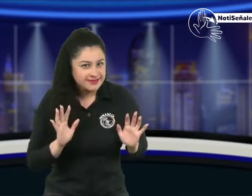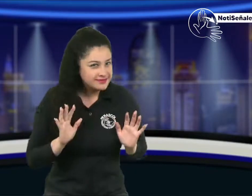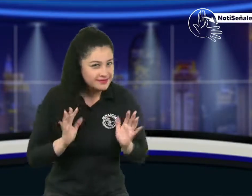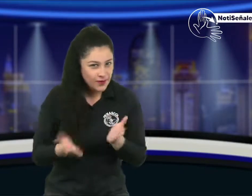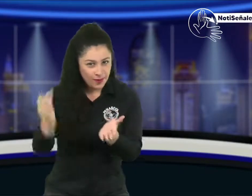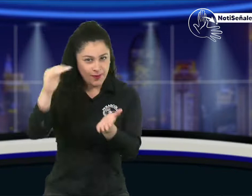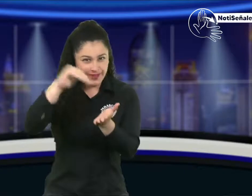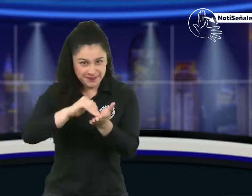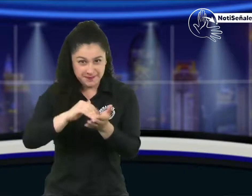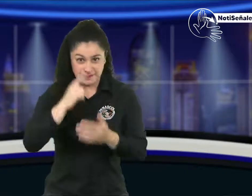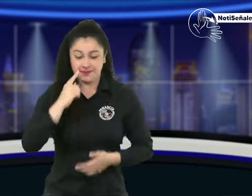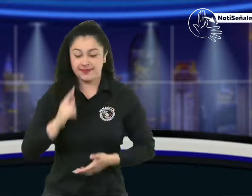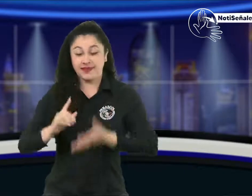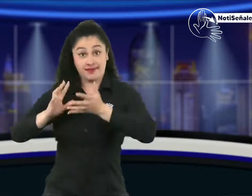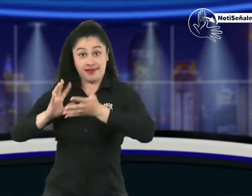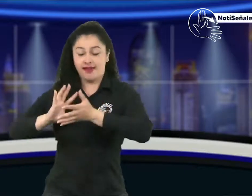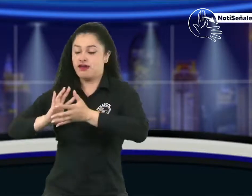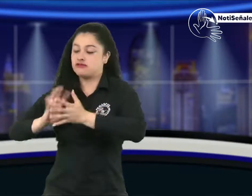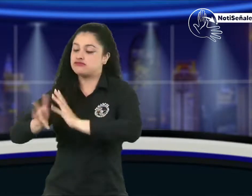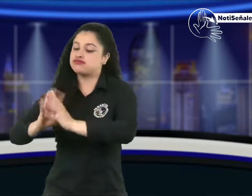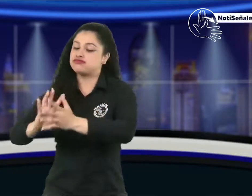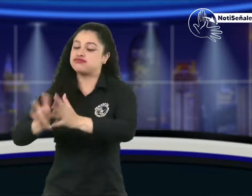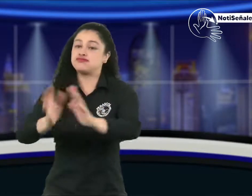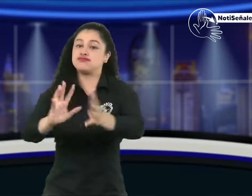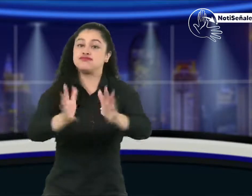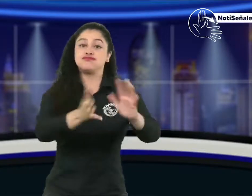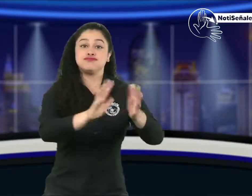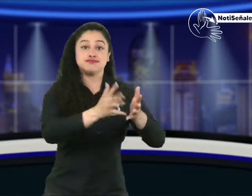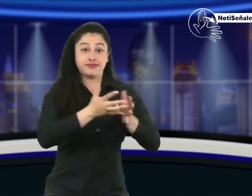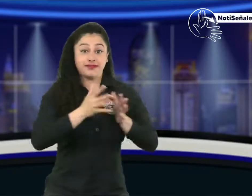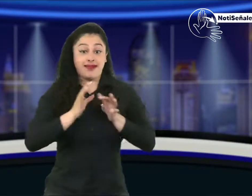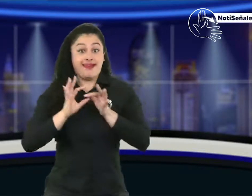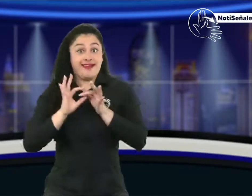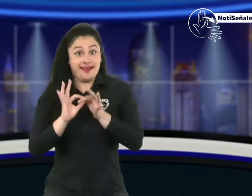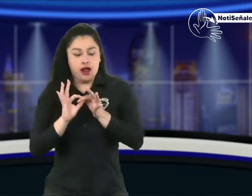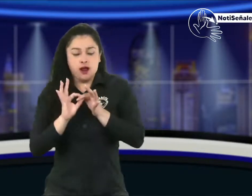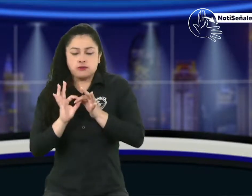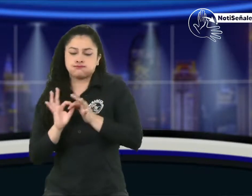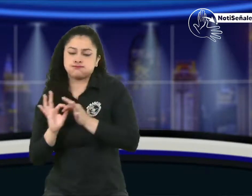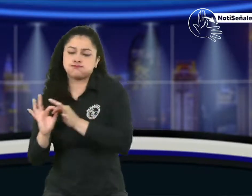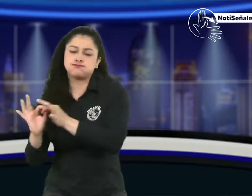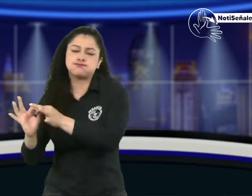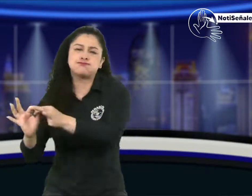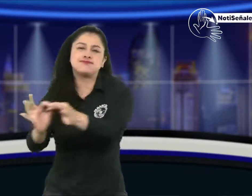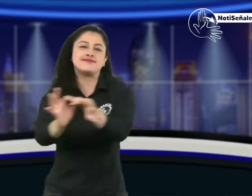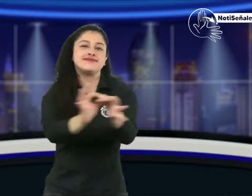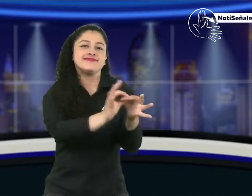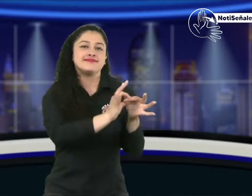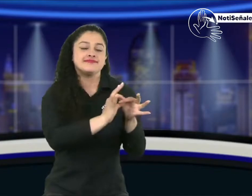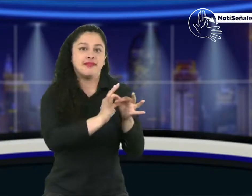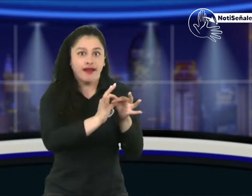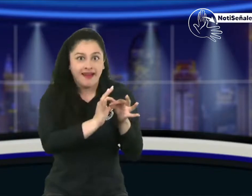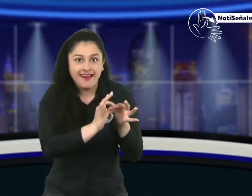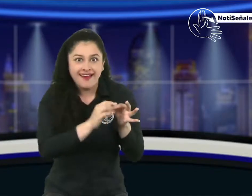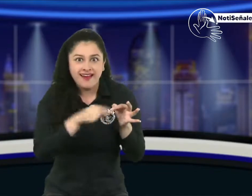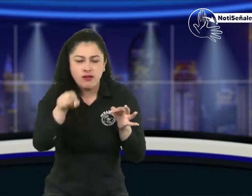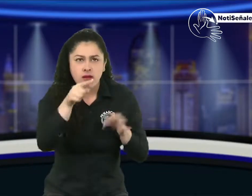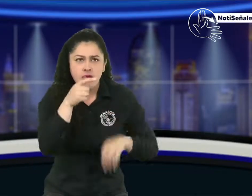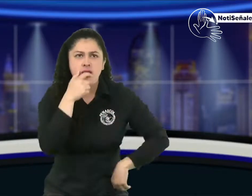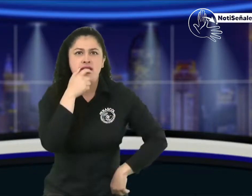nos une la voy a repetir la lengua de señas nos